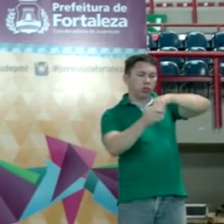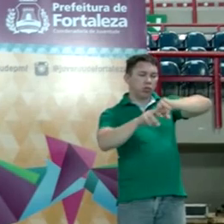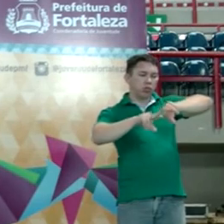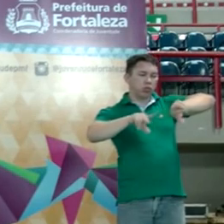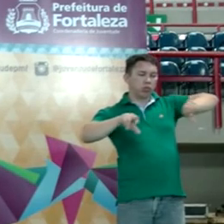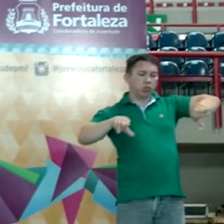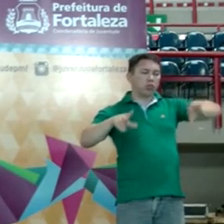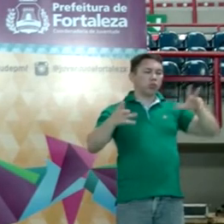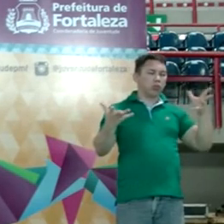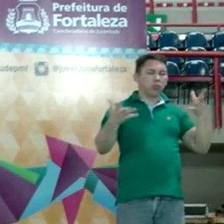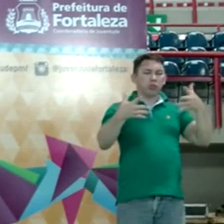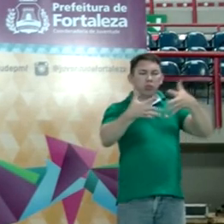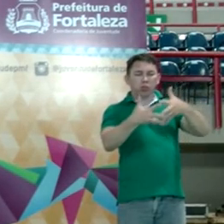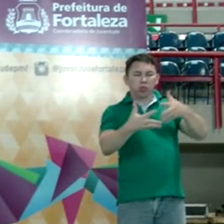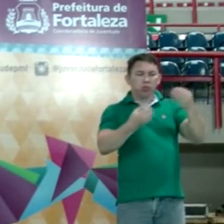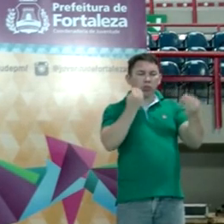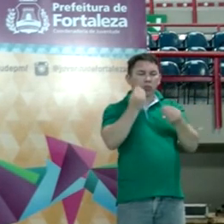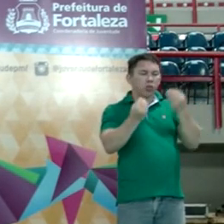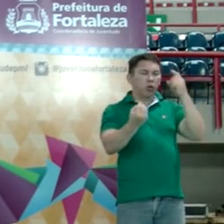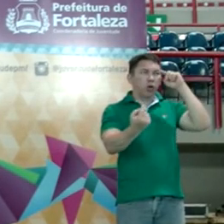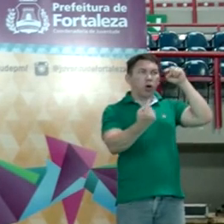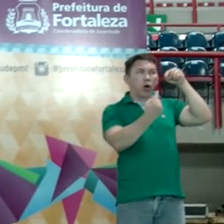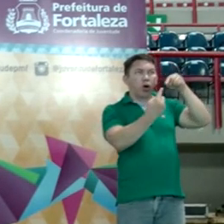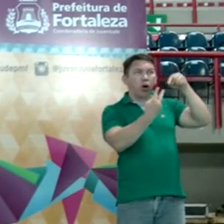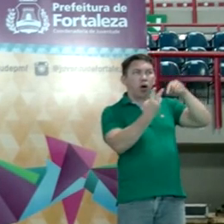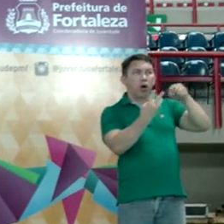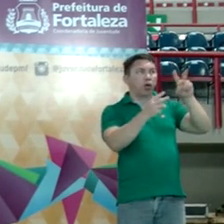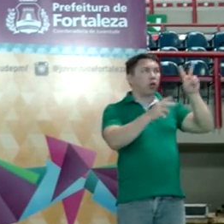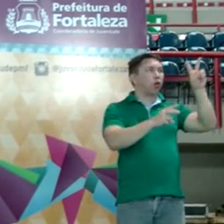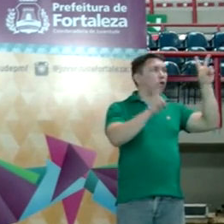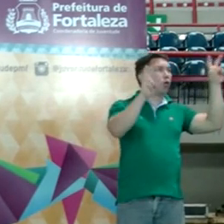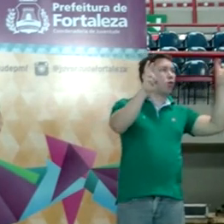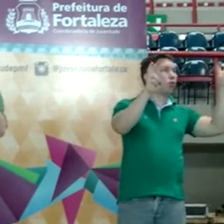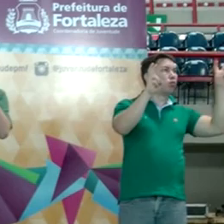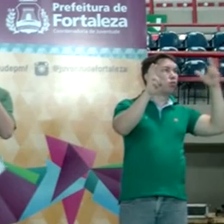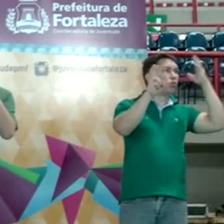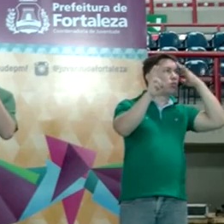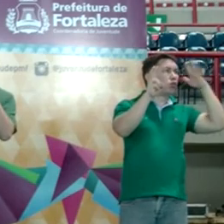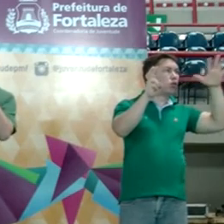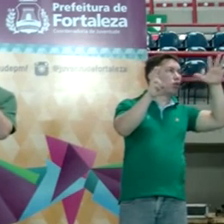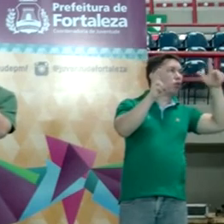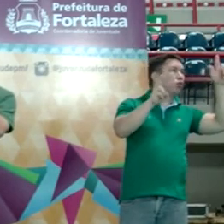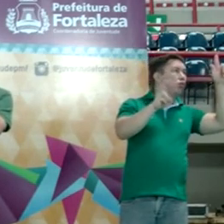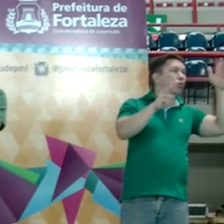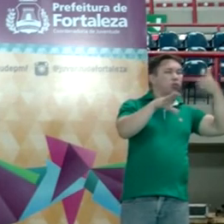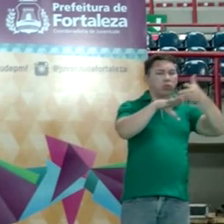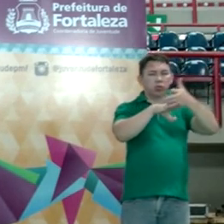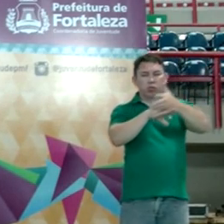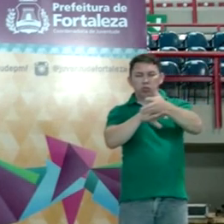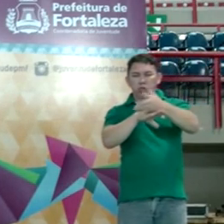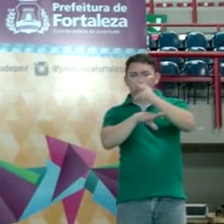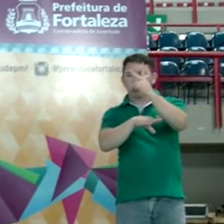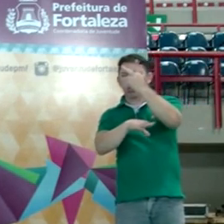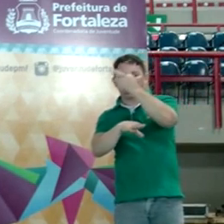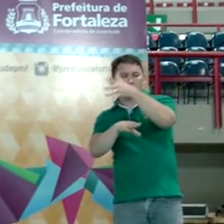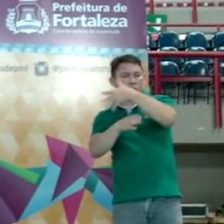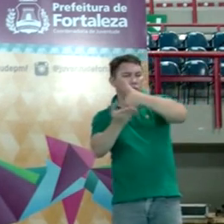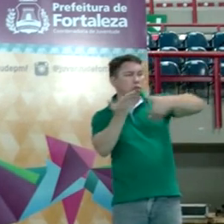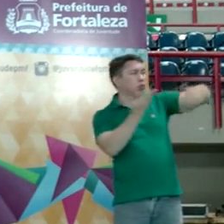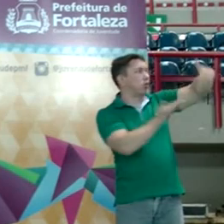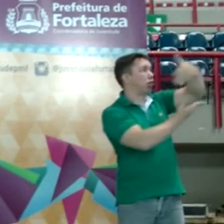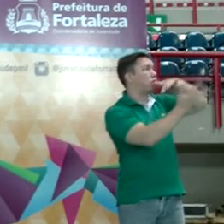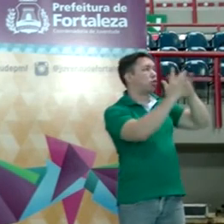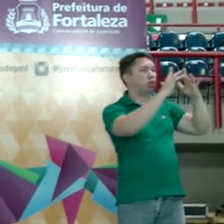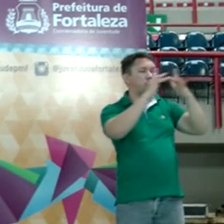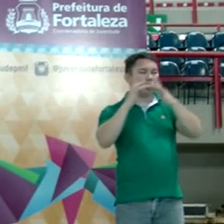mescladas. É difícil, muitas vezes, você sair de um assunto totalmente em geografia e não adentrar no de história e